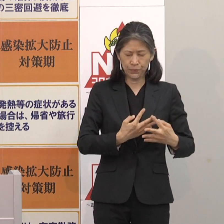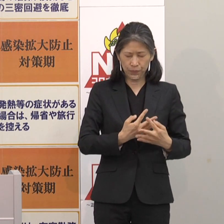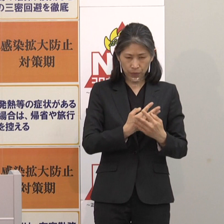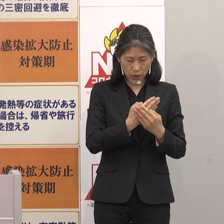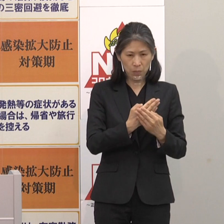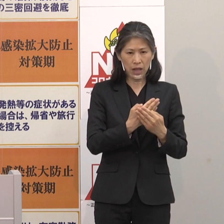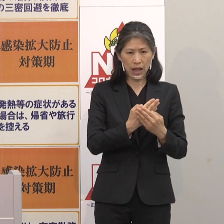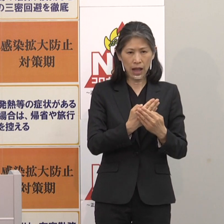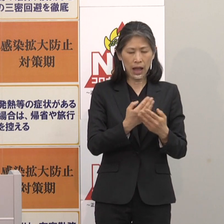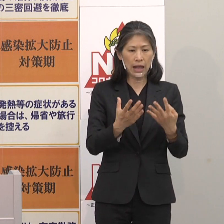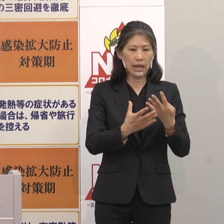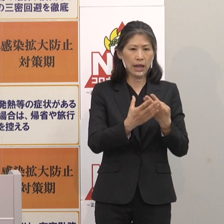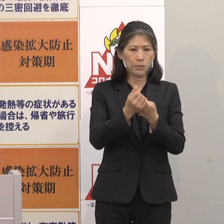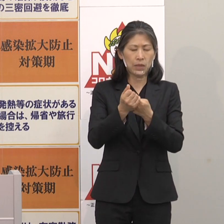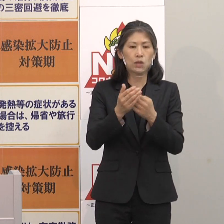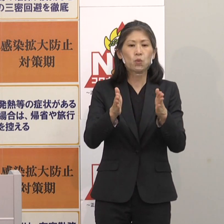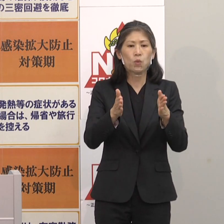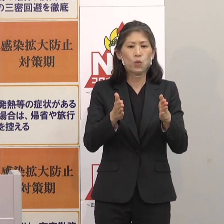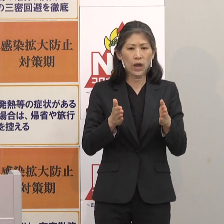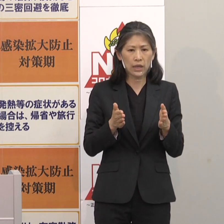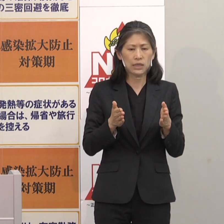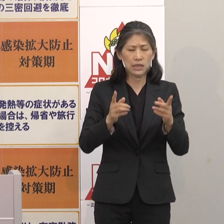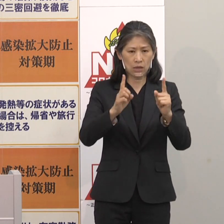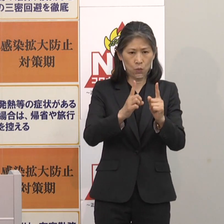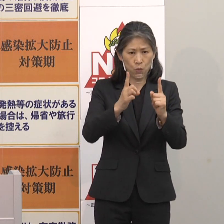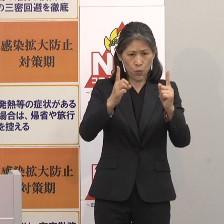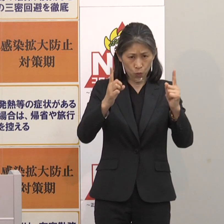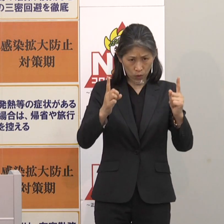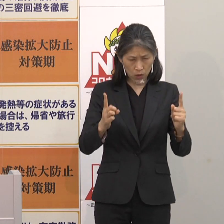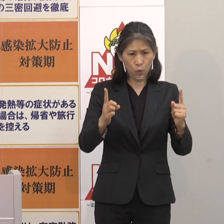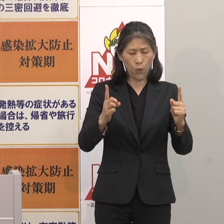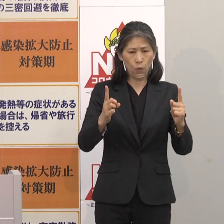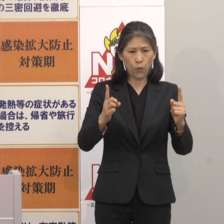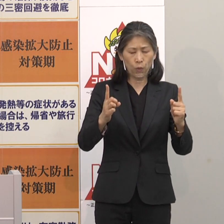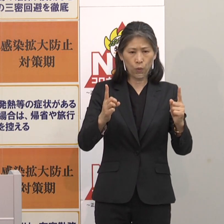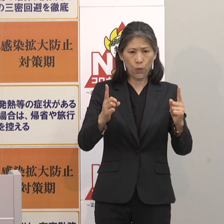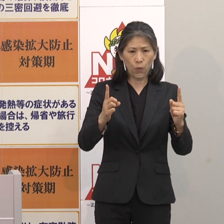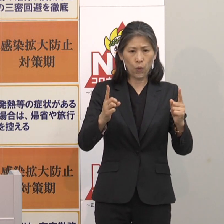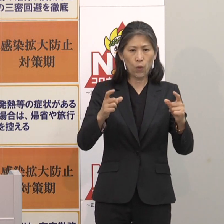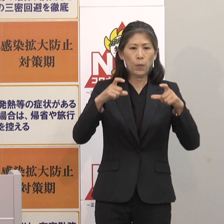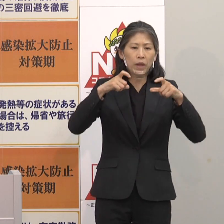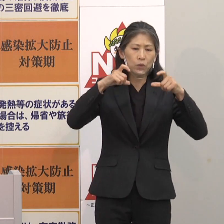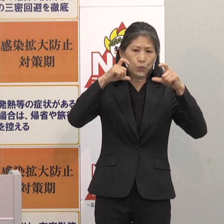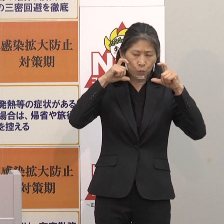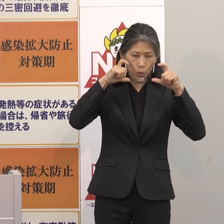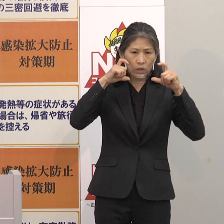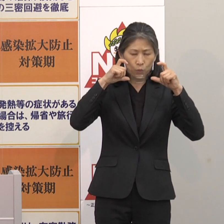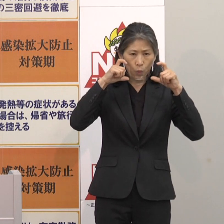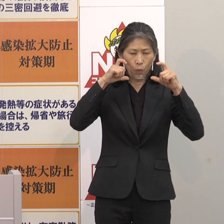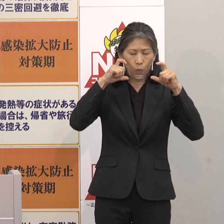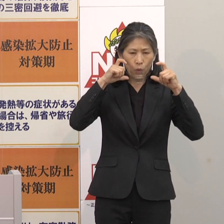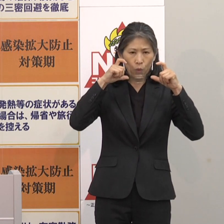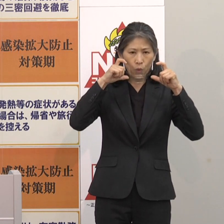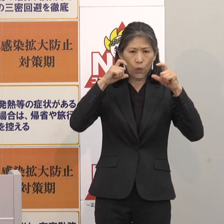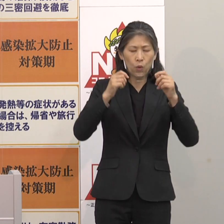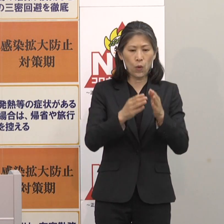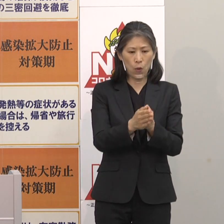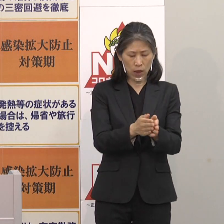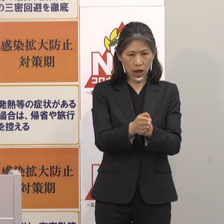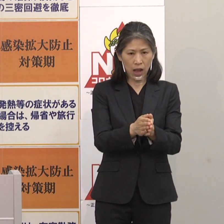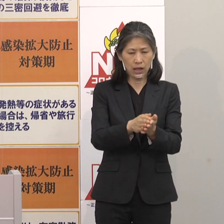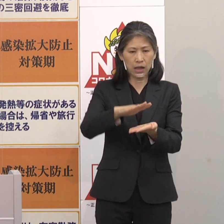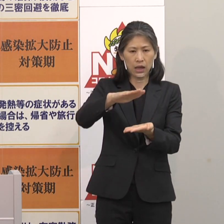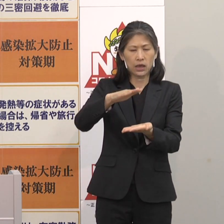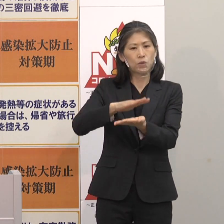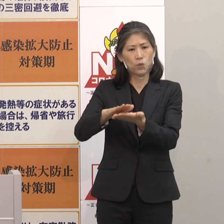避、人と人との距離の確保、不織布マスクの着用、手洗い、手指